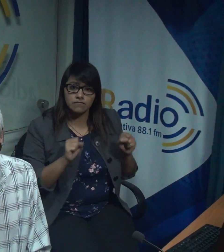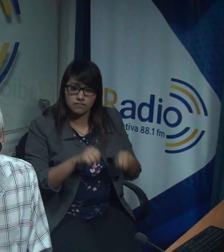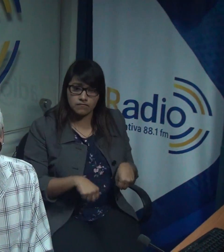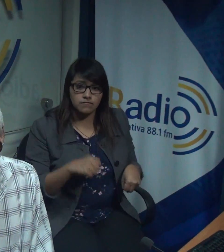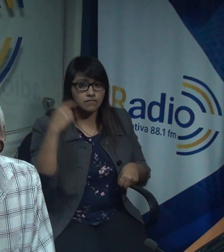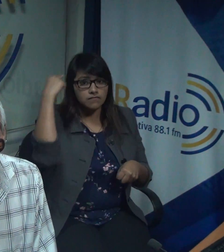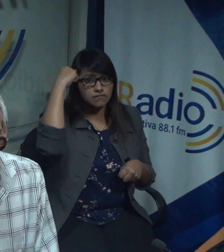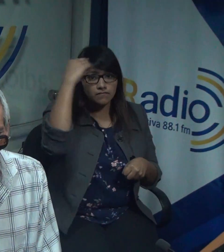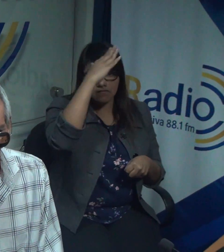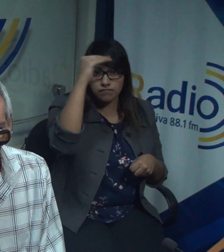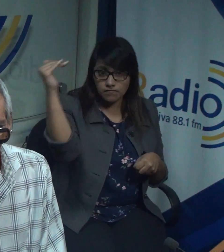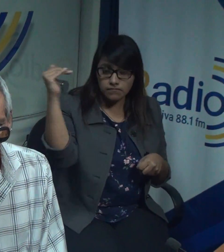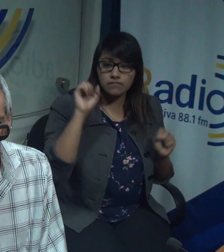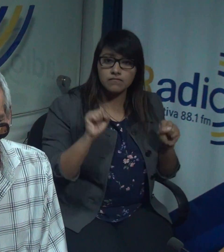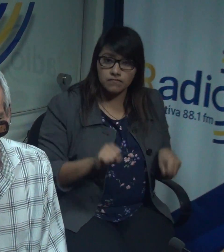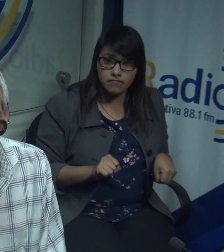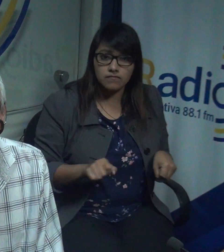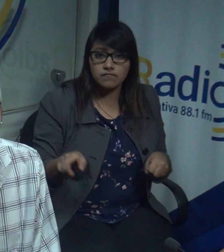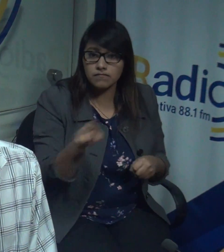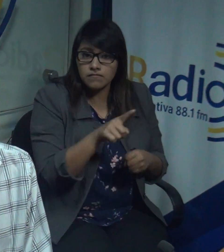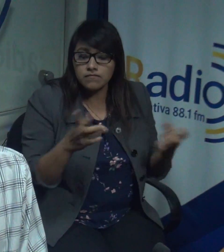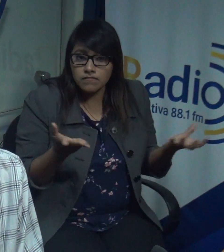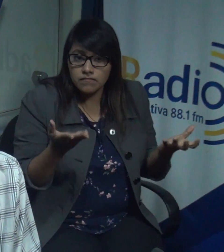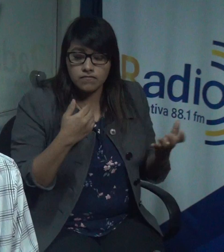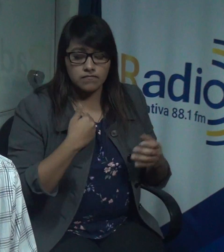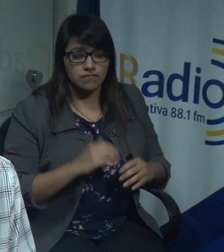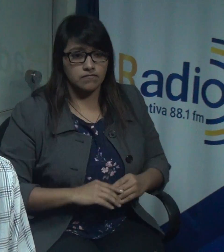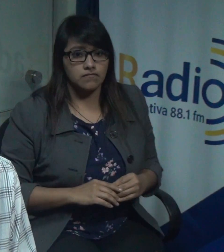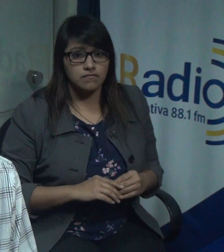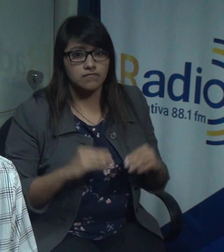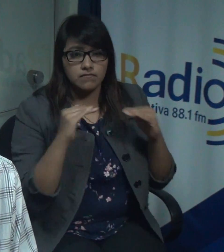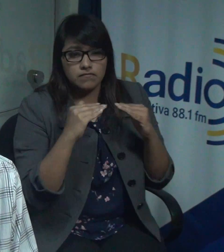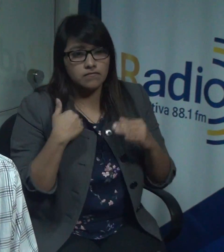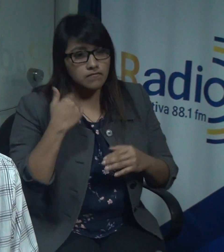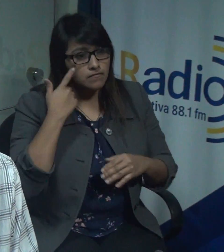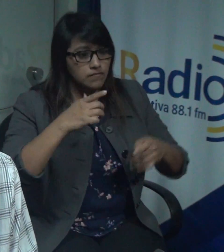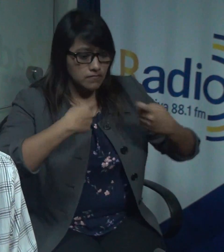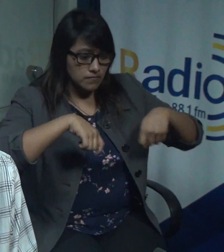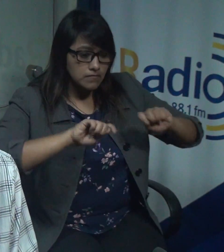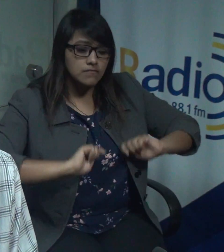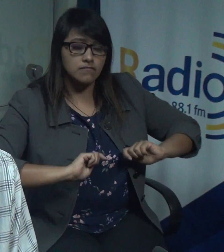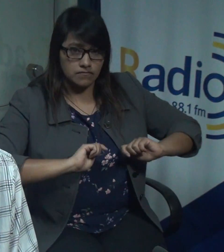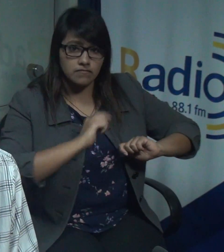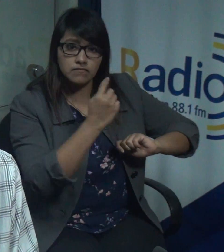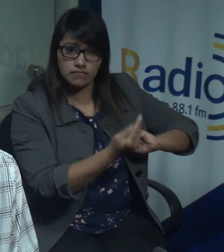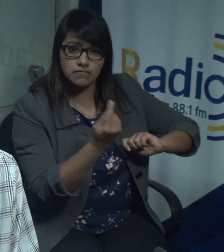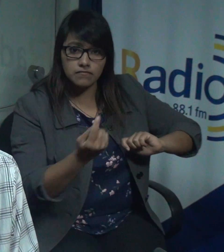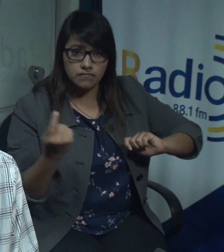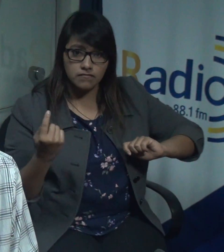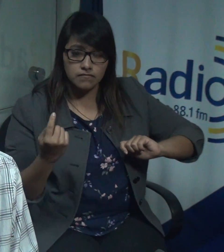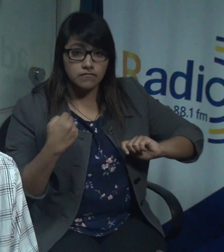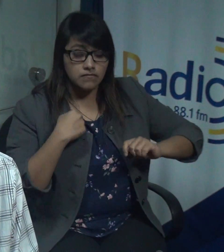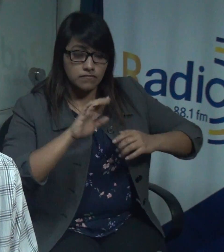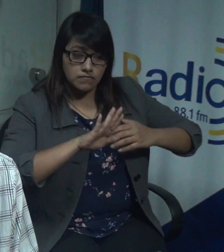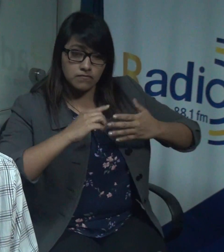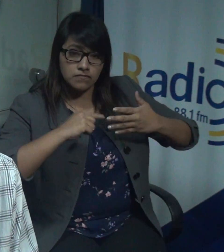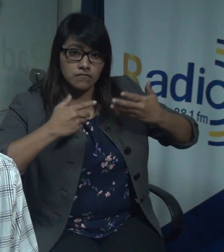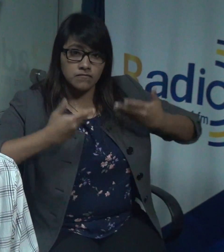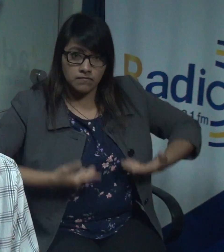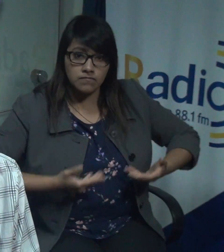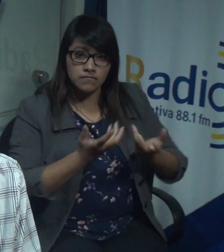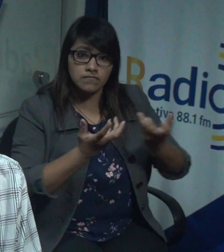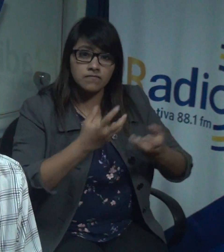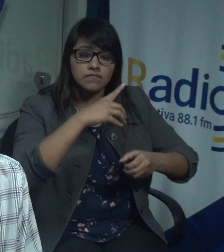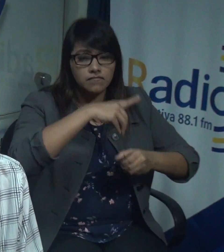esta política y también trabajen por aquellas situaciones como la Convención de personas, de los derechos humanos de las personas